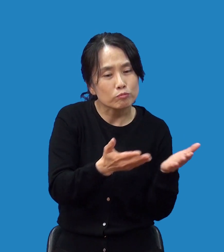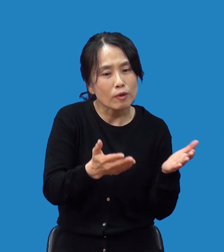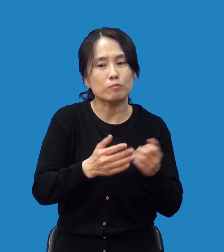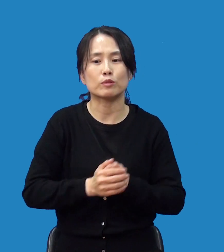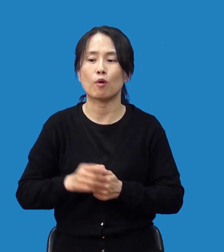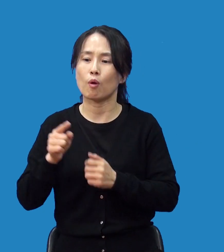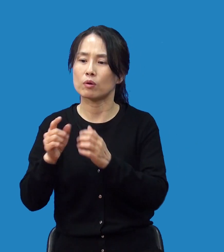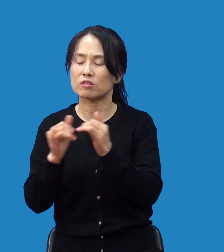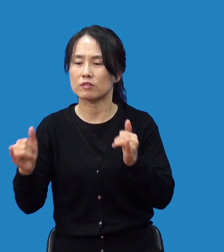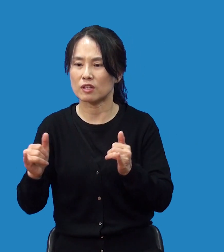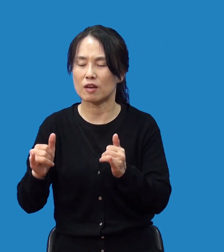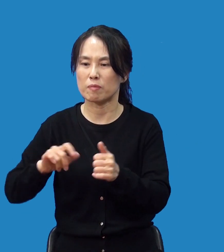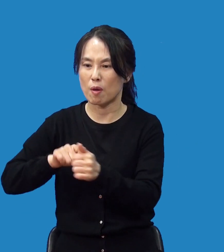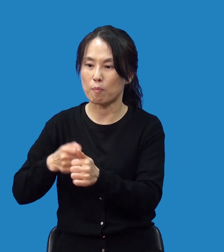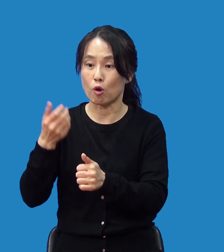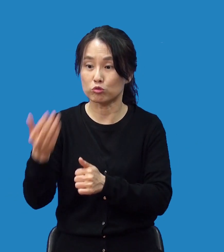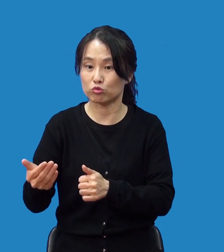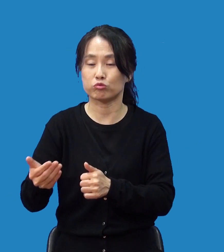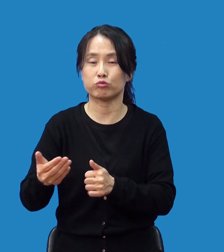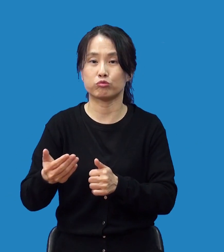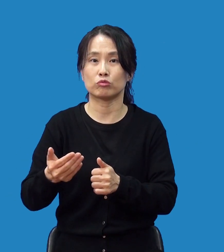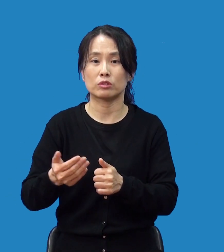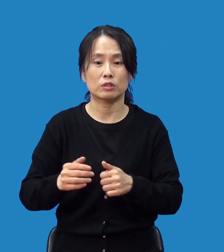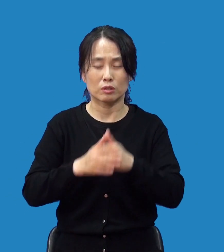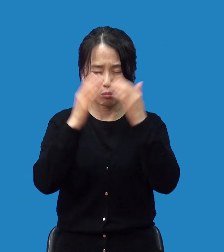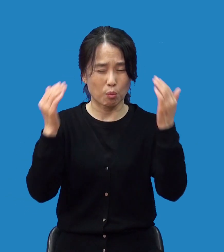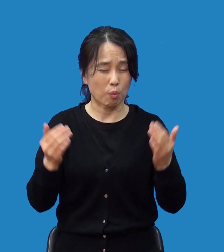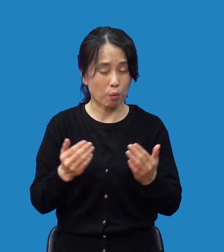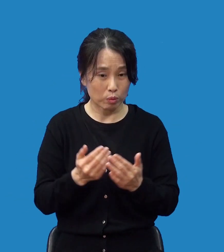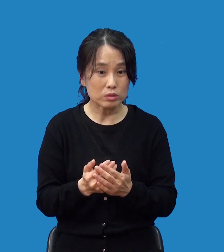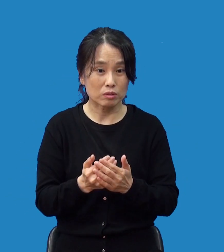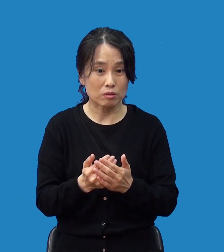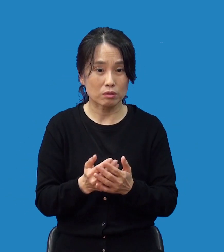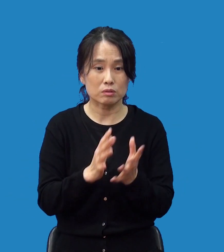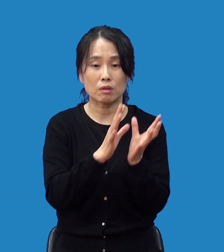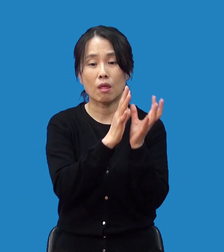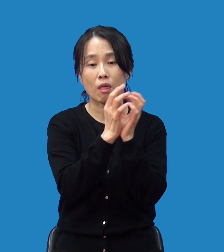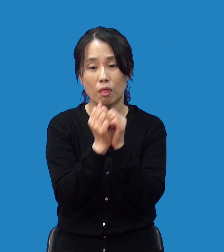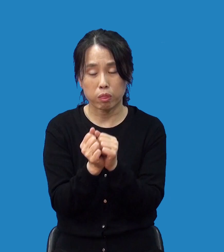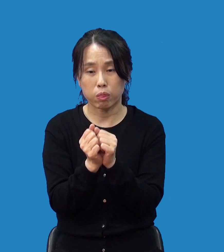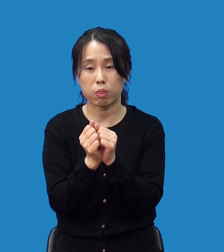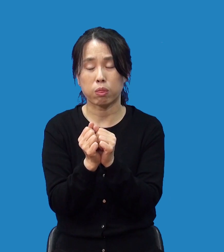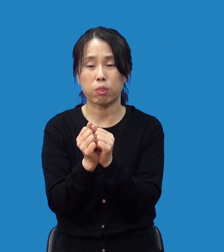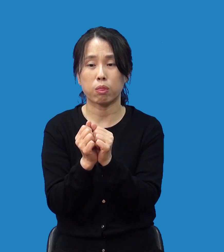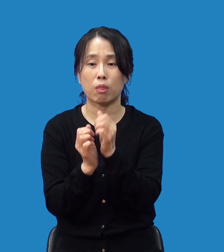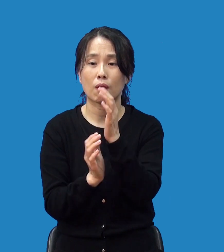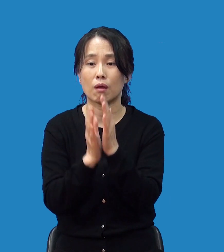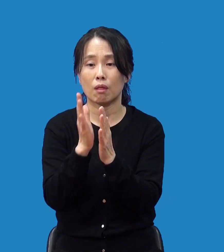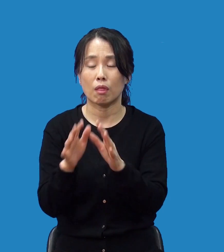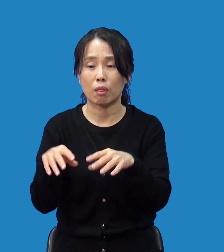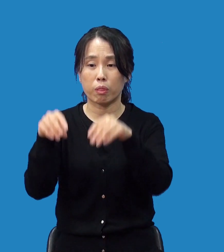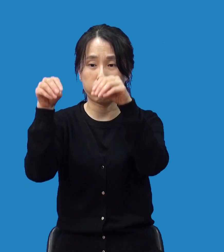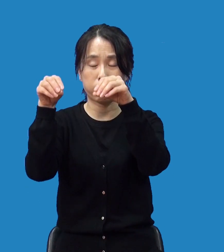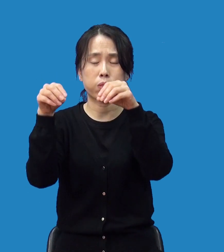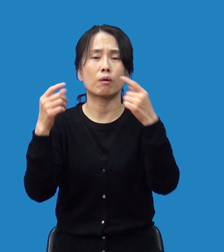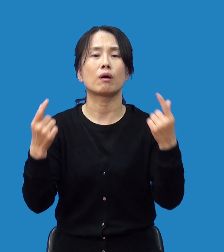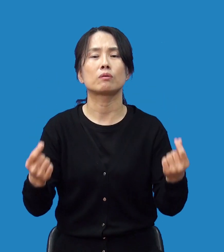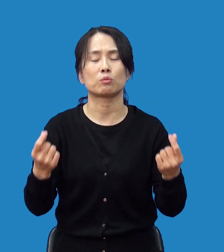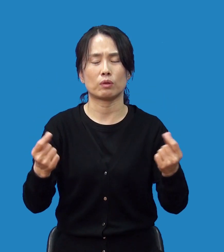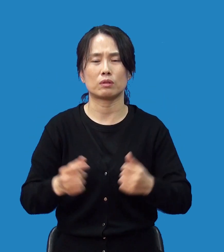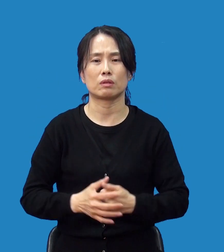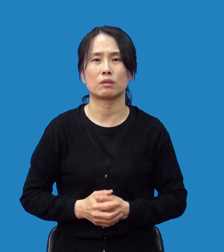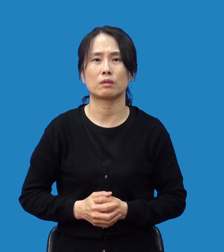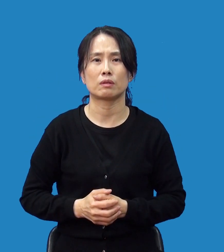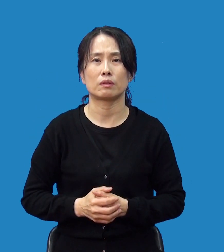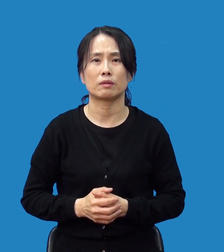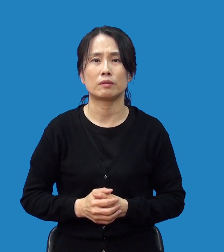사람에게는 철퇴를 내리는 이런 모든 그 아름다움은 시드는 풀이에요. 그 풀의 꽃과